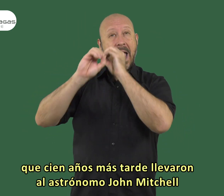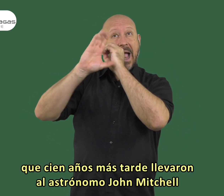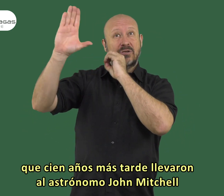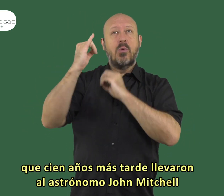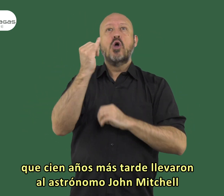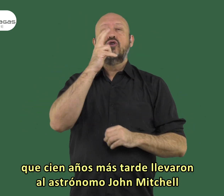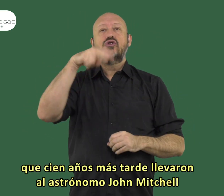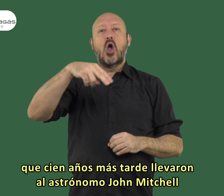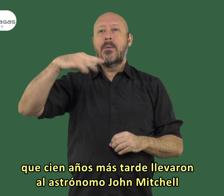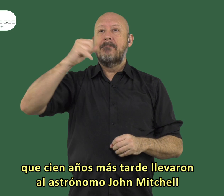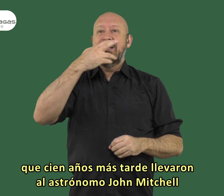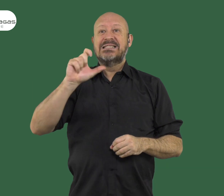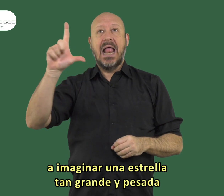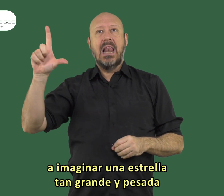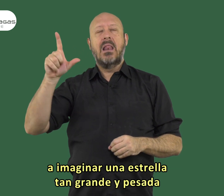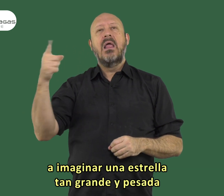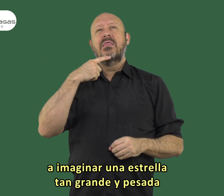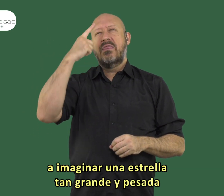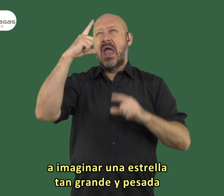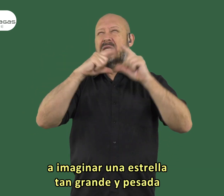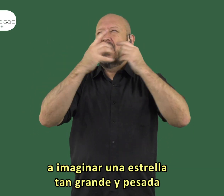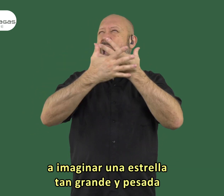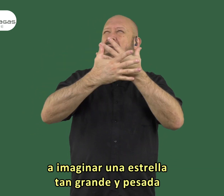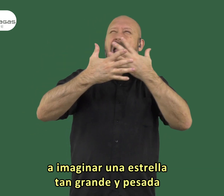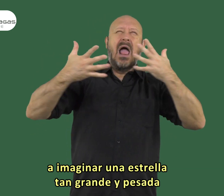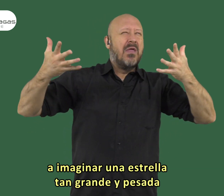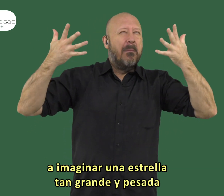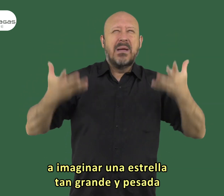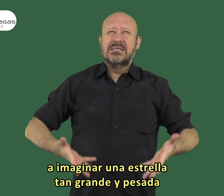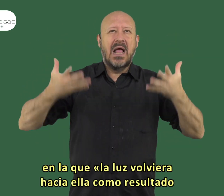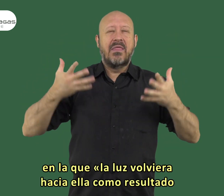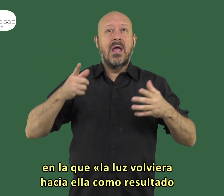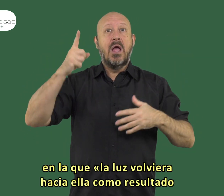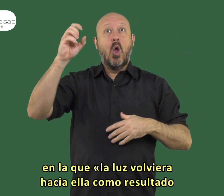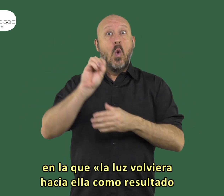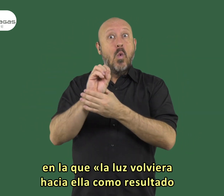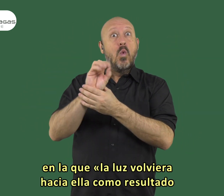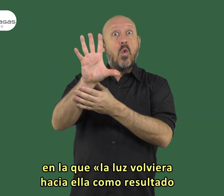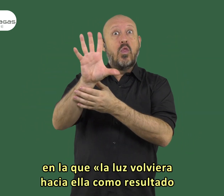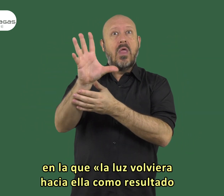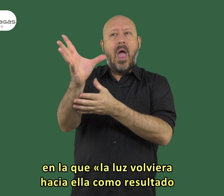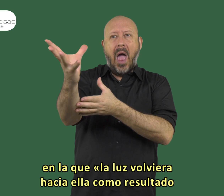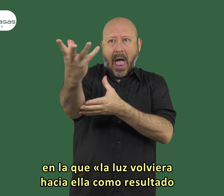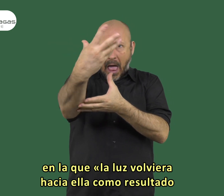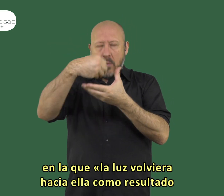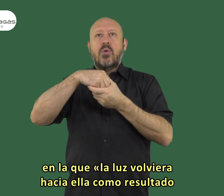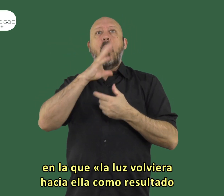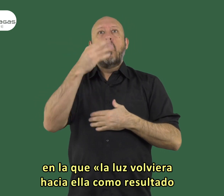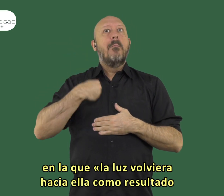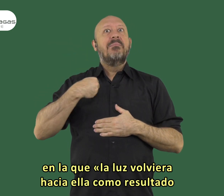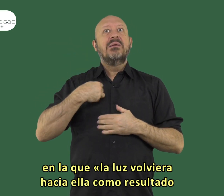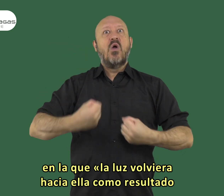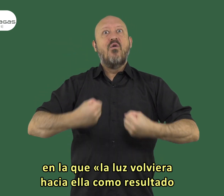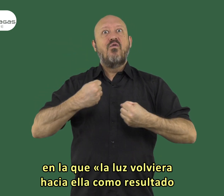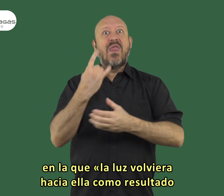tarde llevaron al astrónomo John Michell a imaginar una estrella tan grande y pesada en la que la luz volvería hacia ella